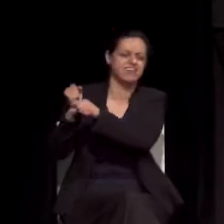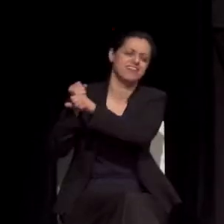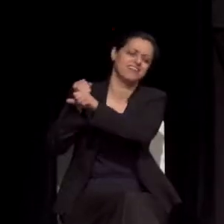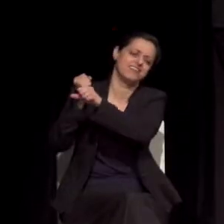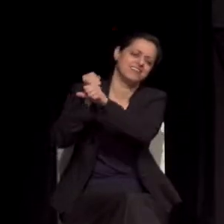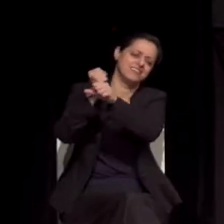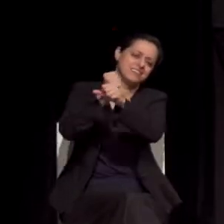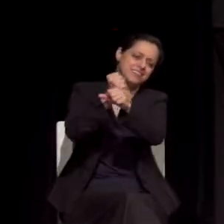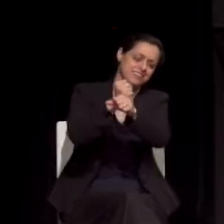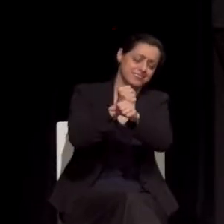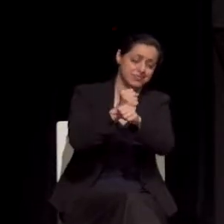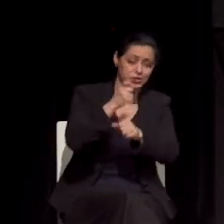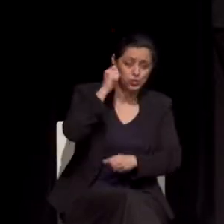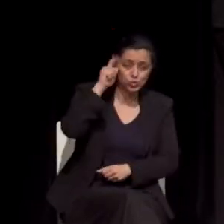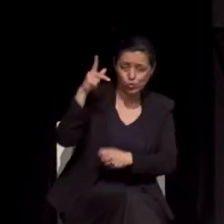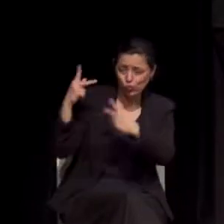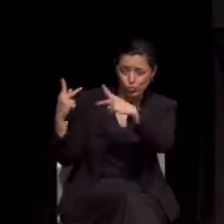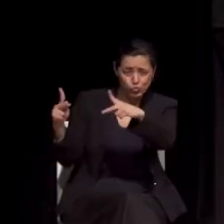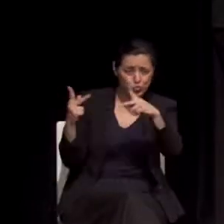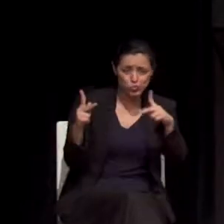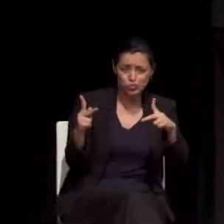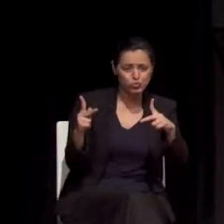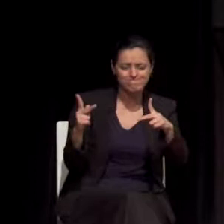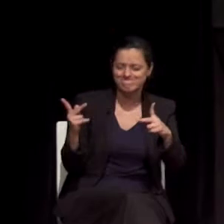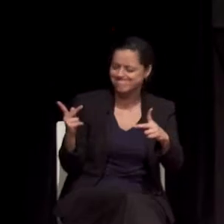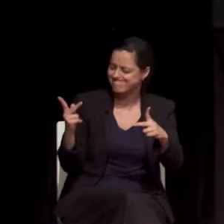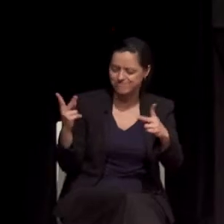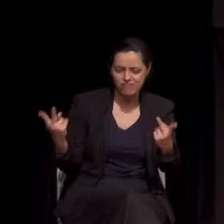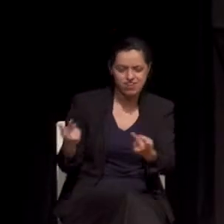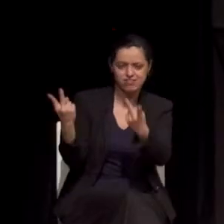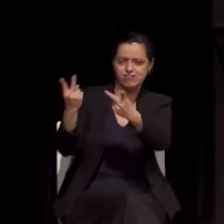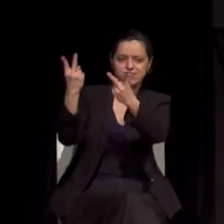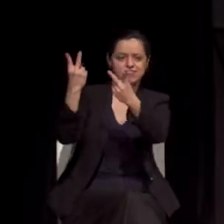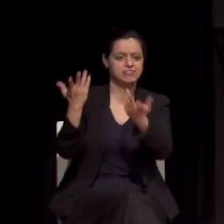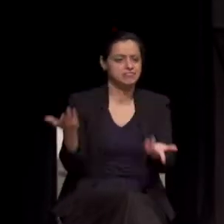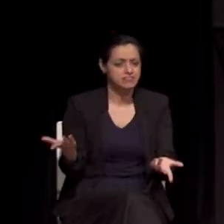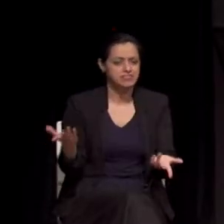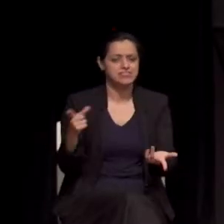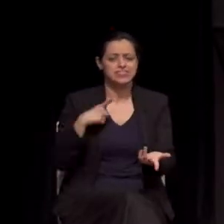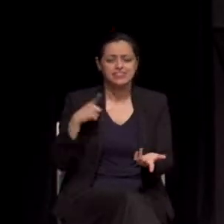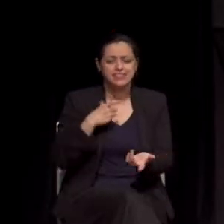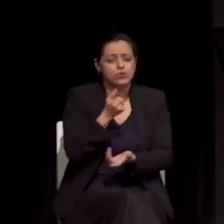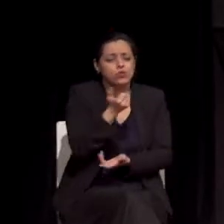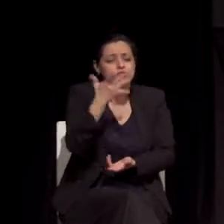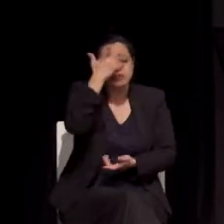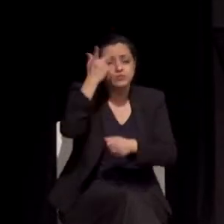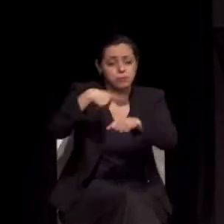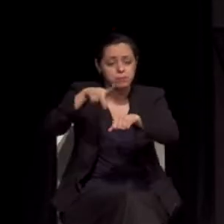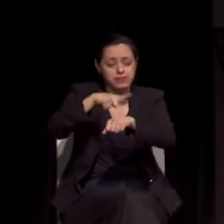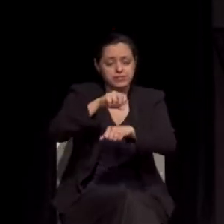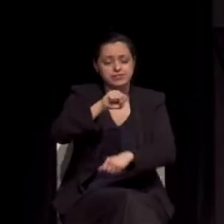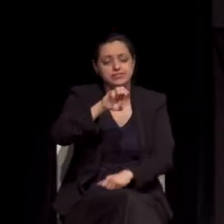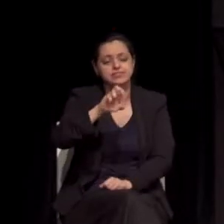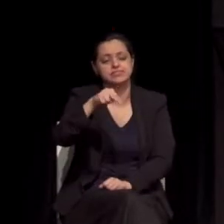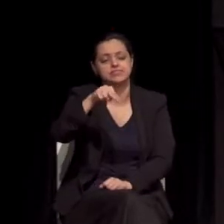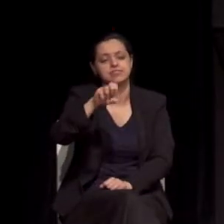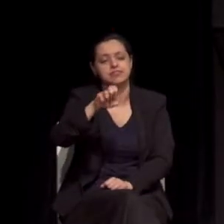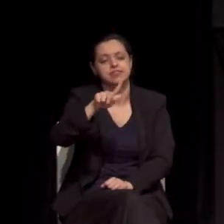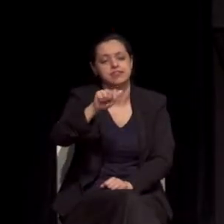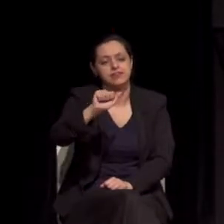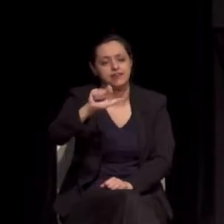culturas riquíssimas. A quantidade de senegaleses que estão chegando no Brasil é